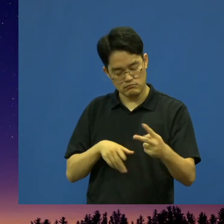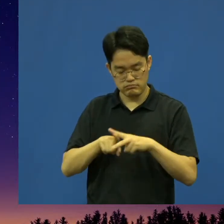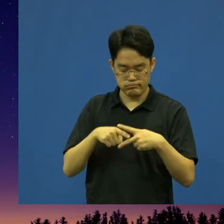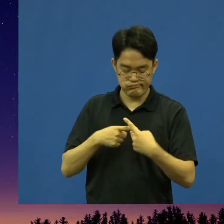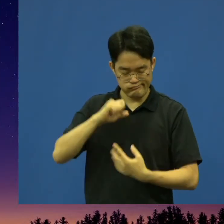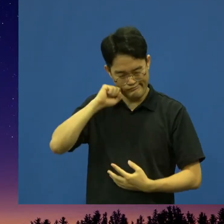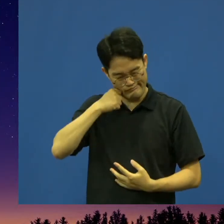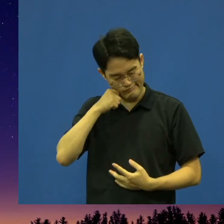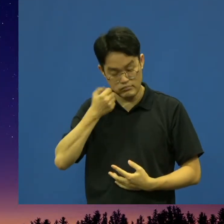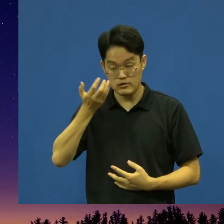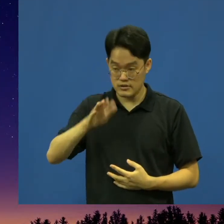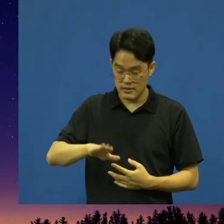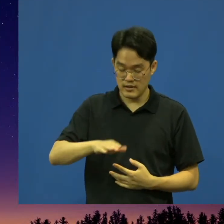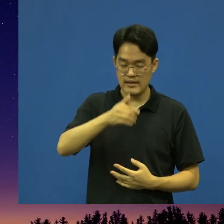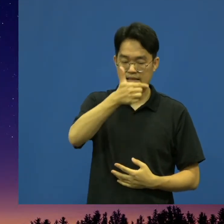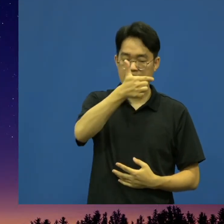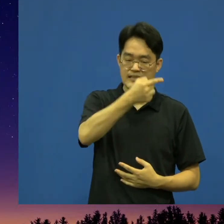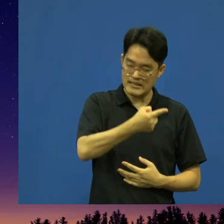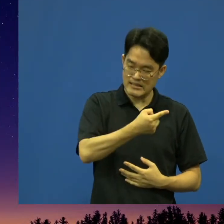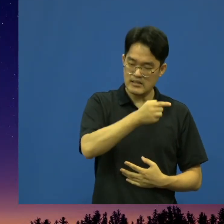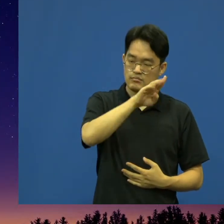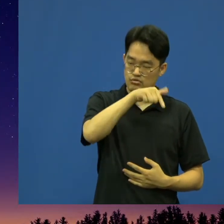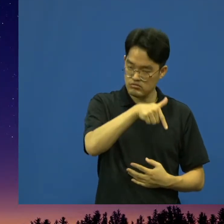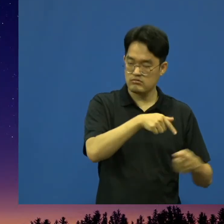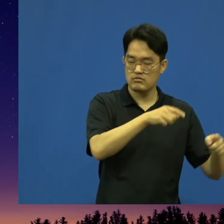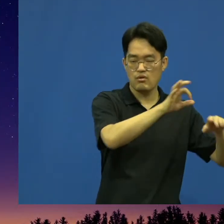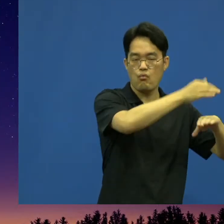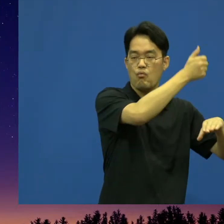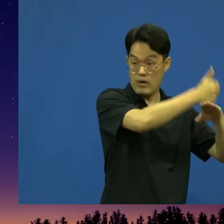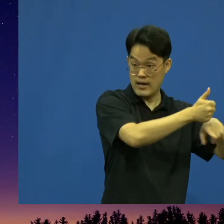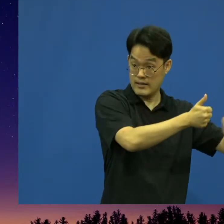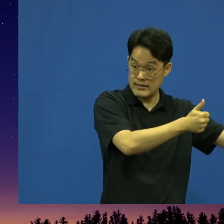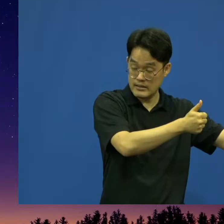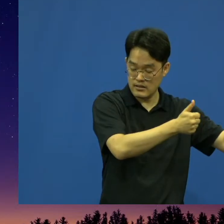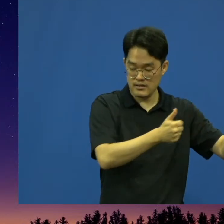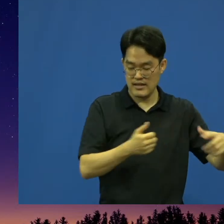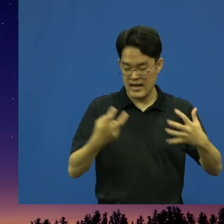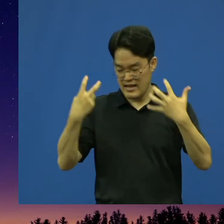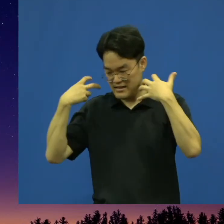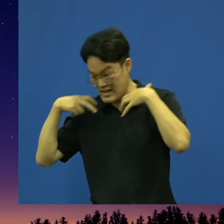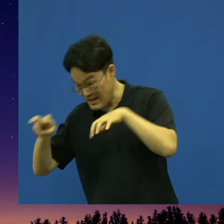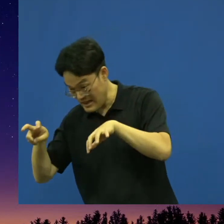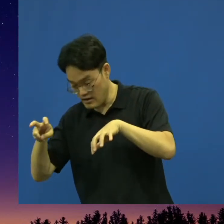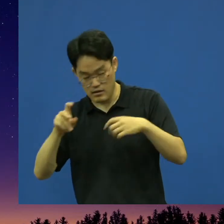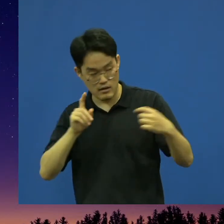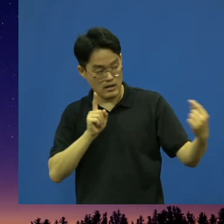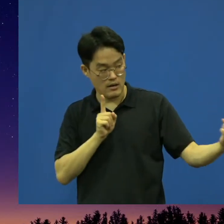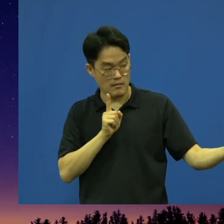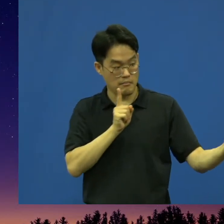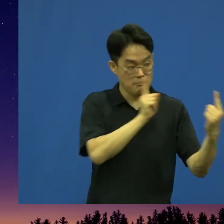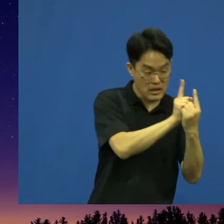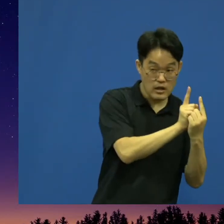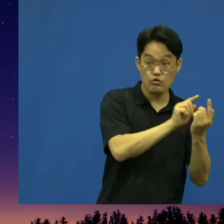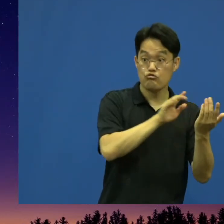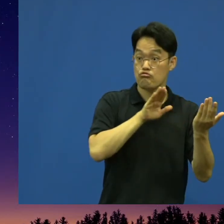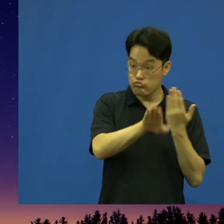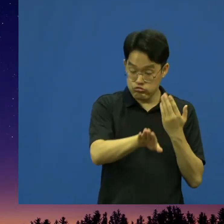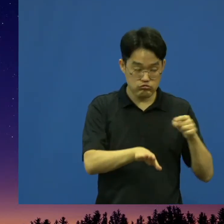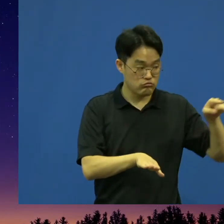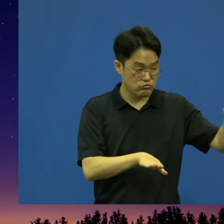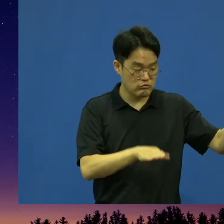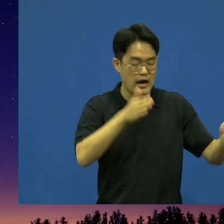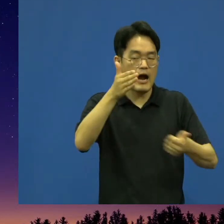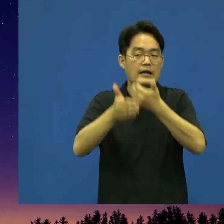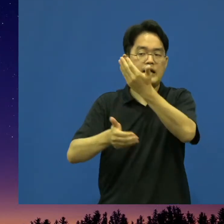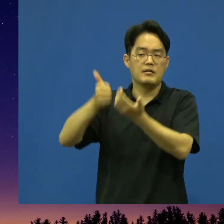느부갓네살 임금은 다니엘을 만나면서 점점 하나님에 대한 인식을 깊이 있게 하게